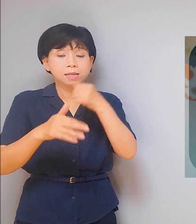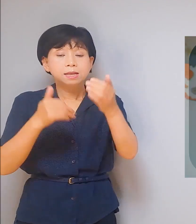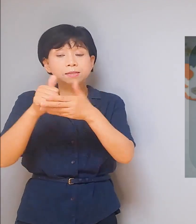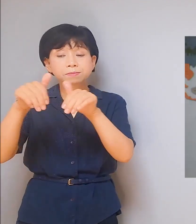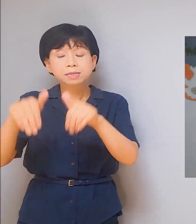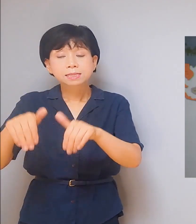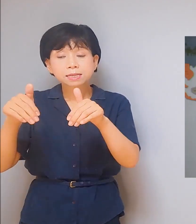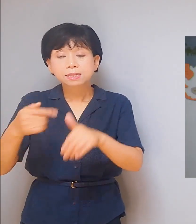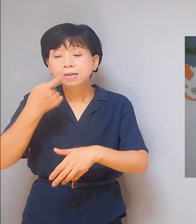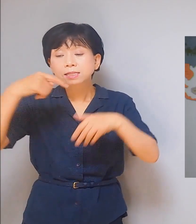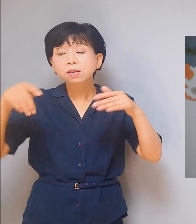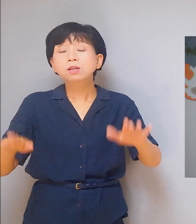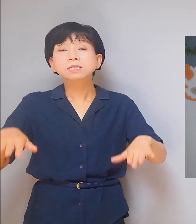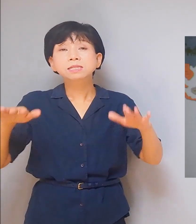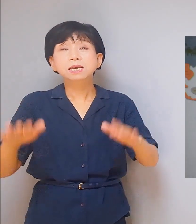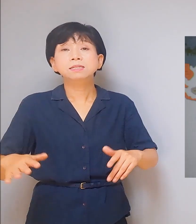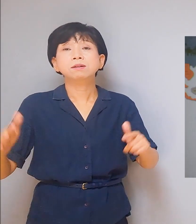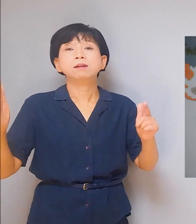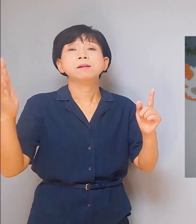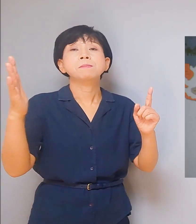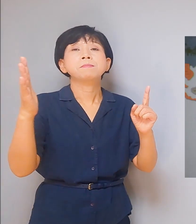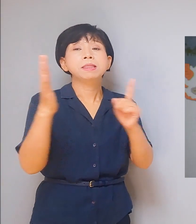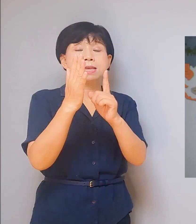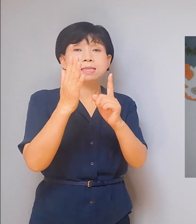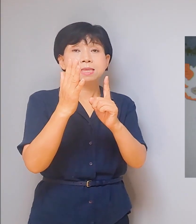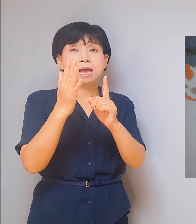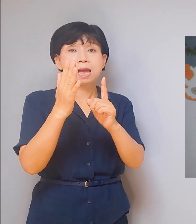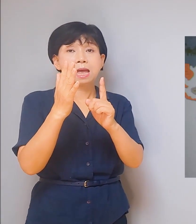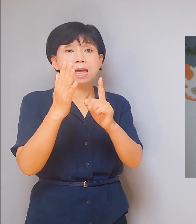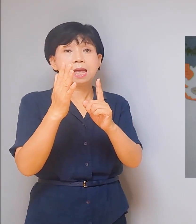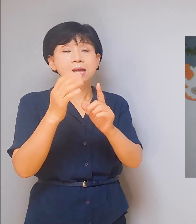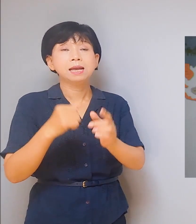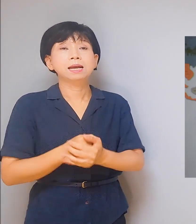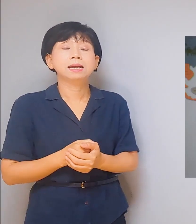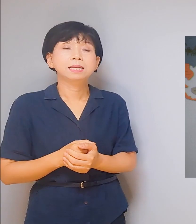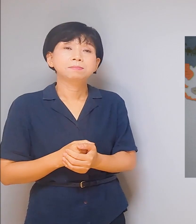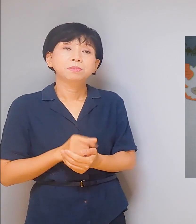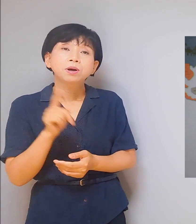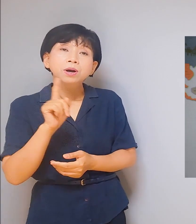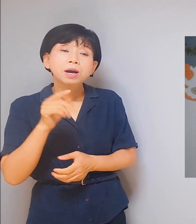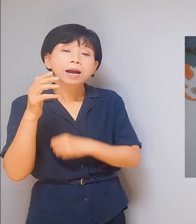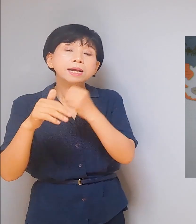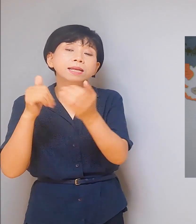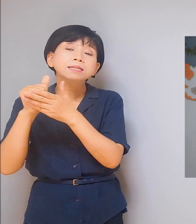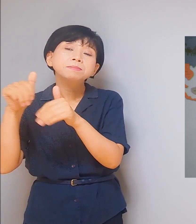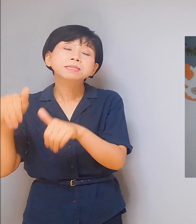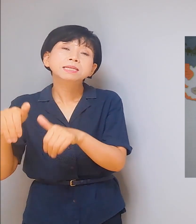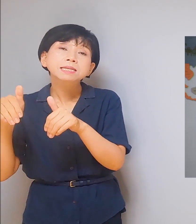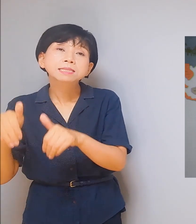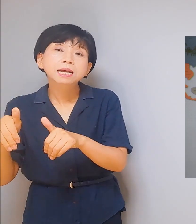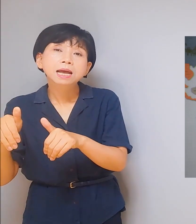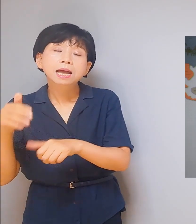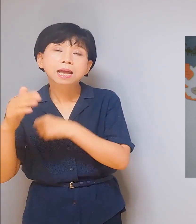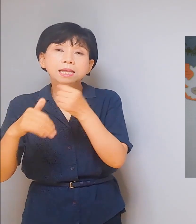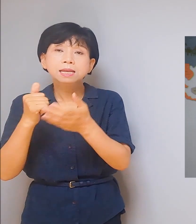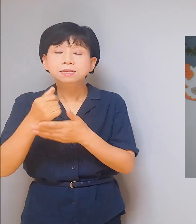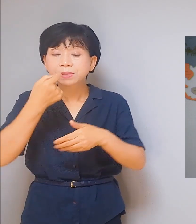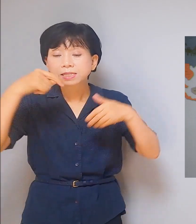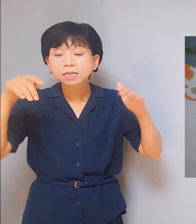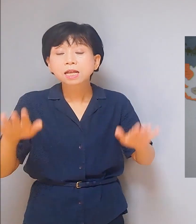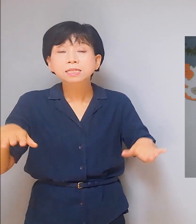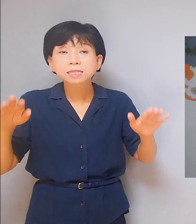사자들, 천사들을 만났다는 표현보다는 좀 더 정확한 표현은 하나님의 사자들, 하나님의